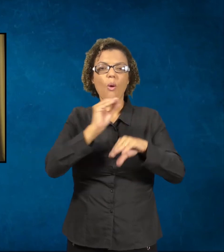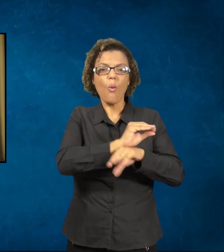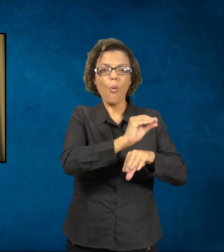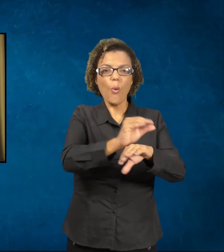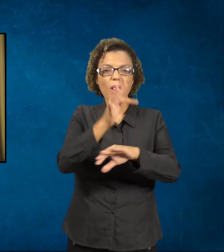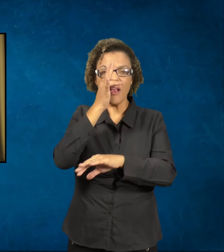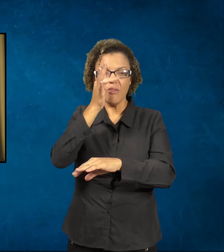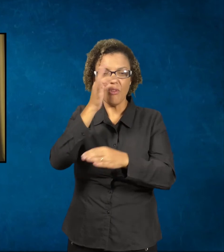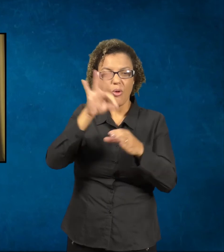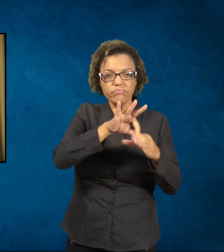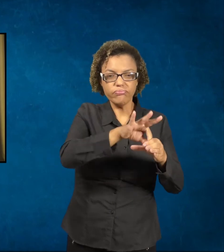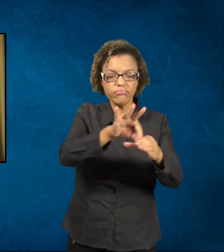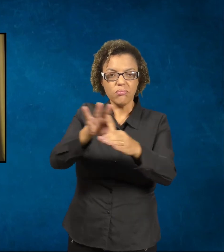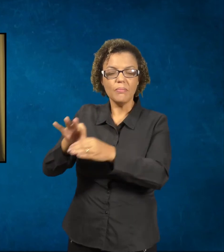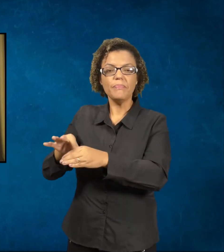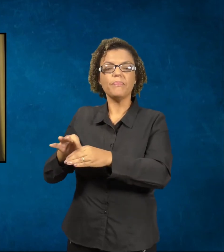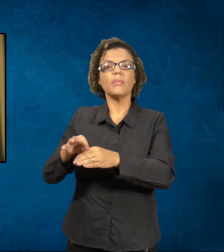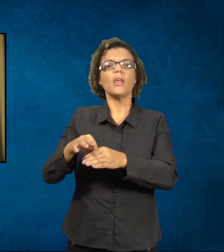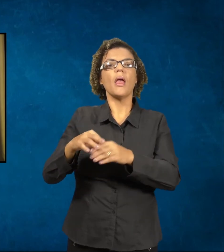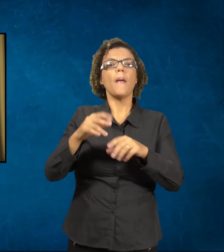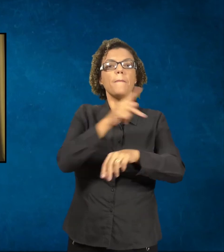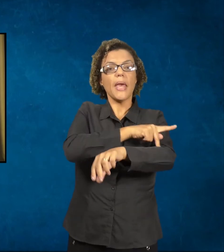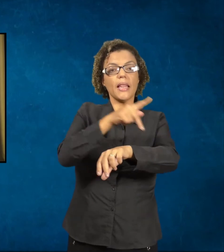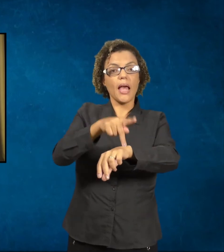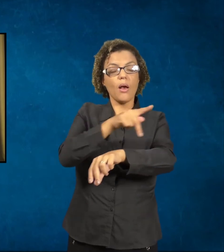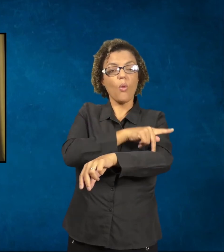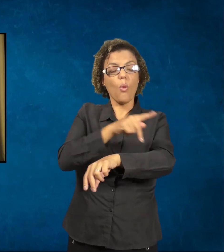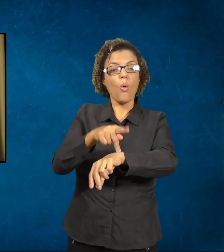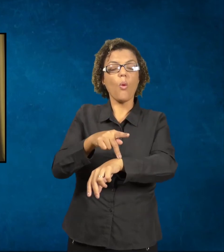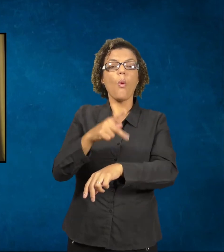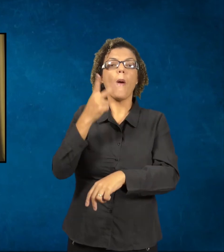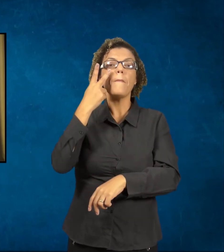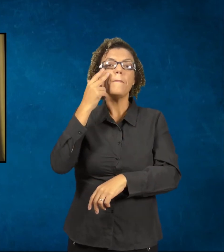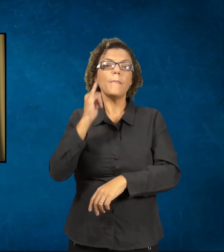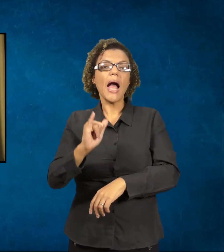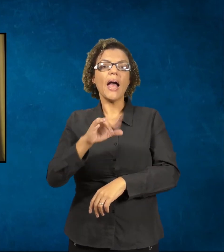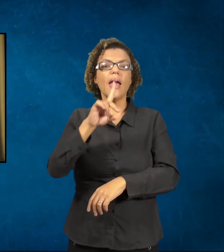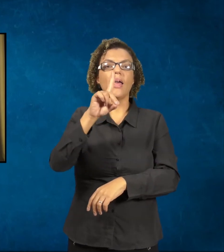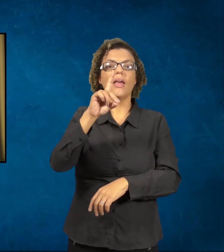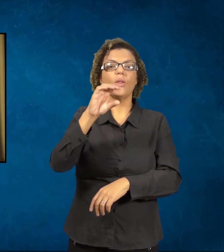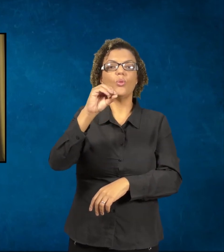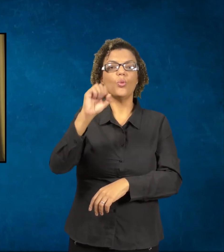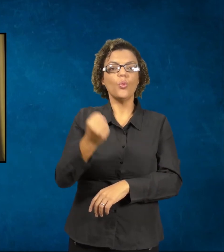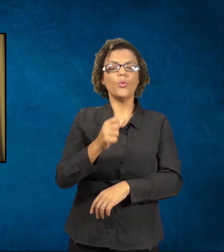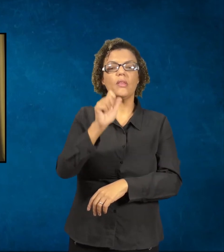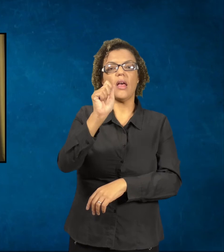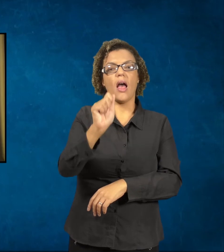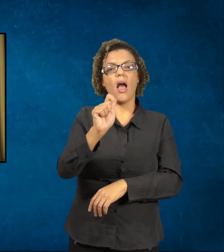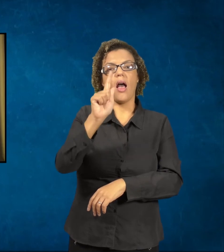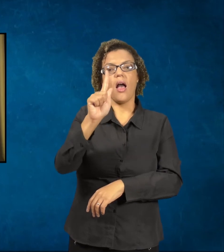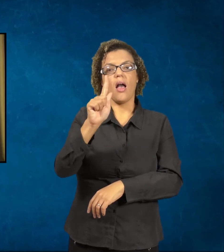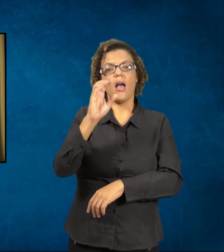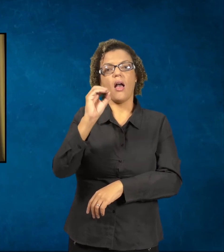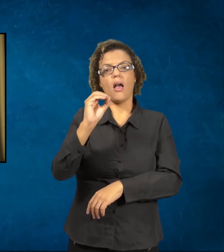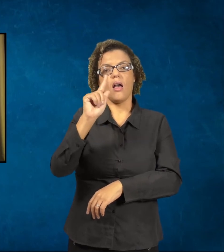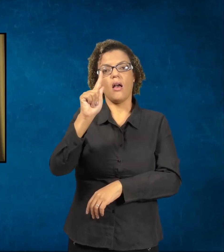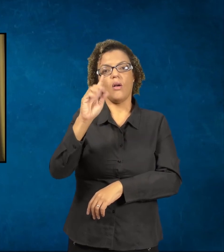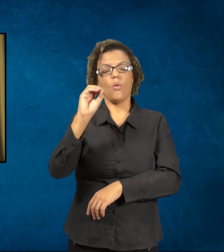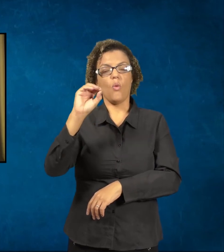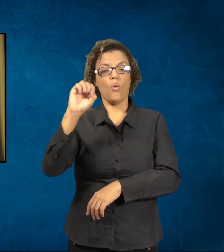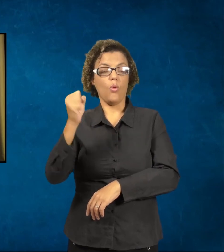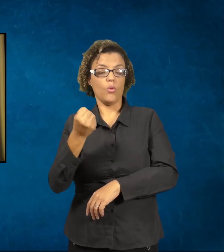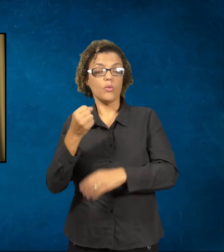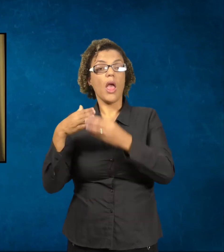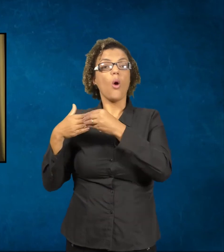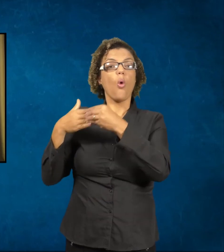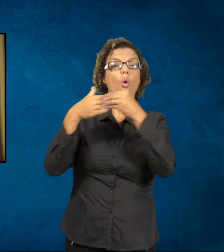Pedagogo, pai dos agogos, aquele que conduz crianças. E o ser humano não deixa de ser criança quando